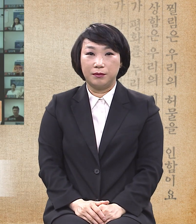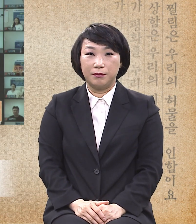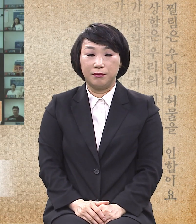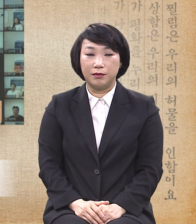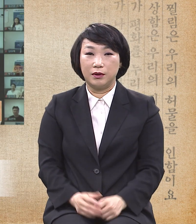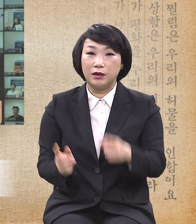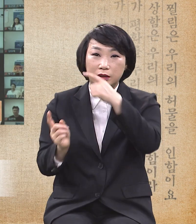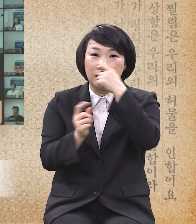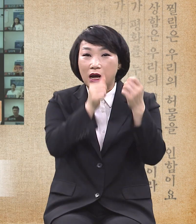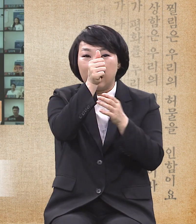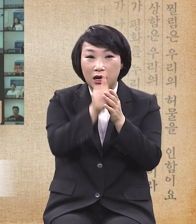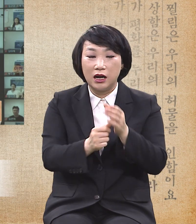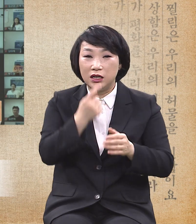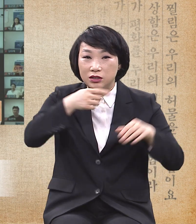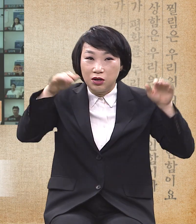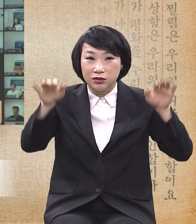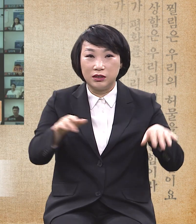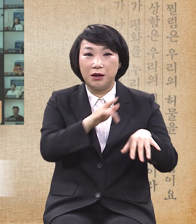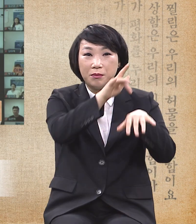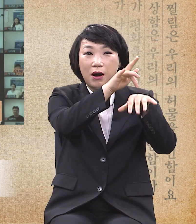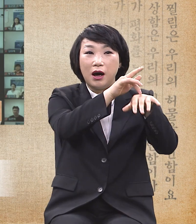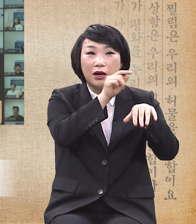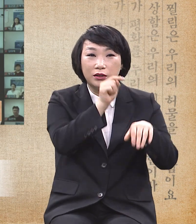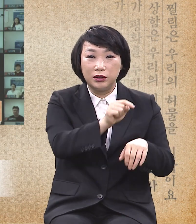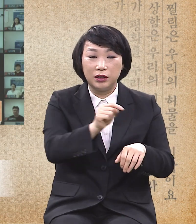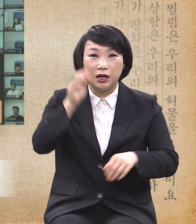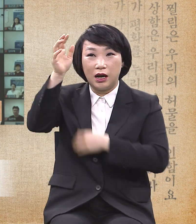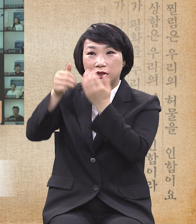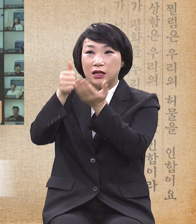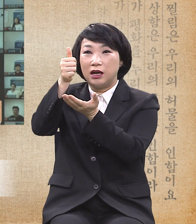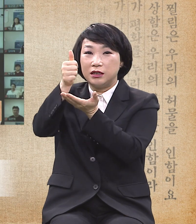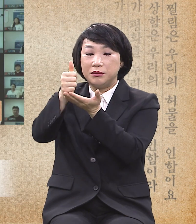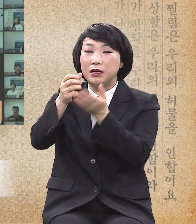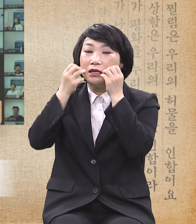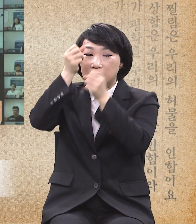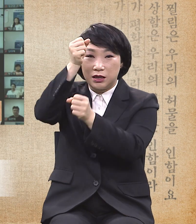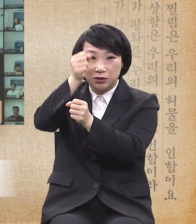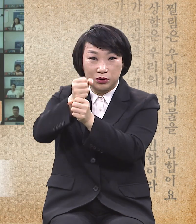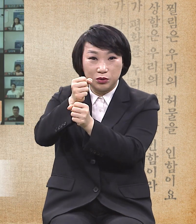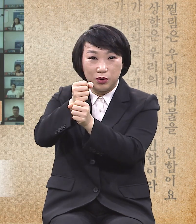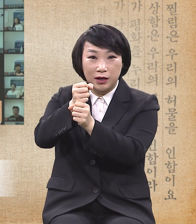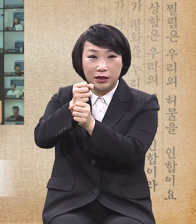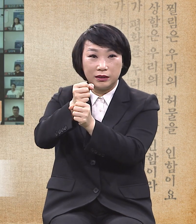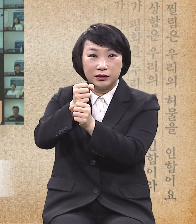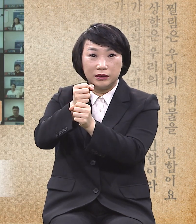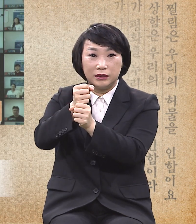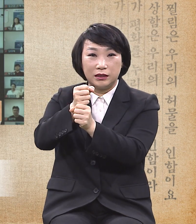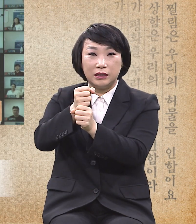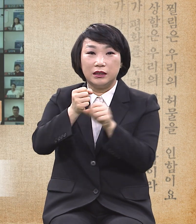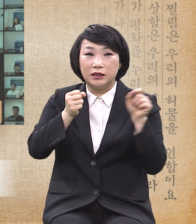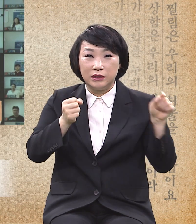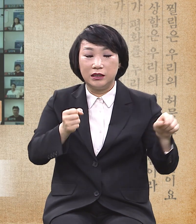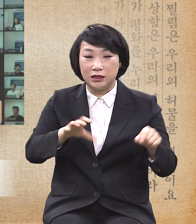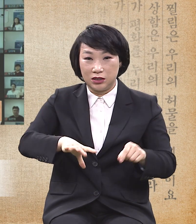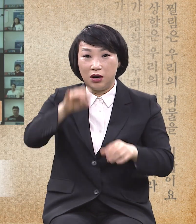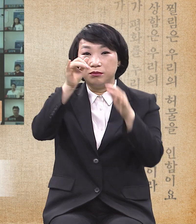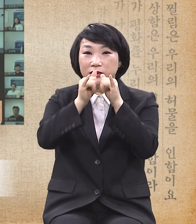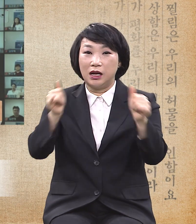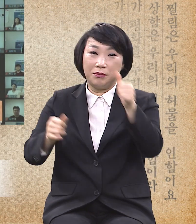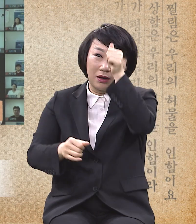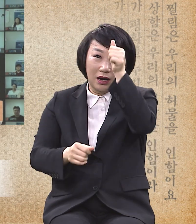그러므로 타락한 현사 마귀는 하나님이 창조한 이